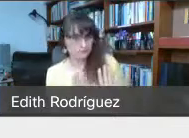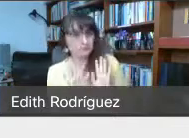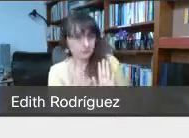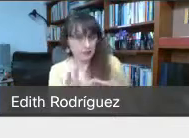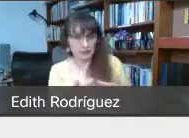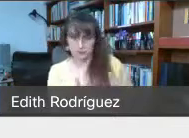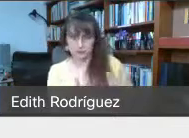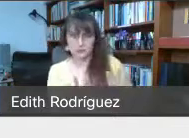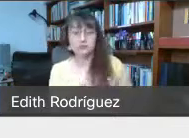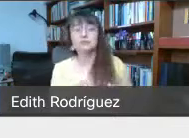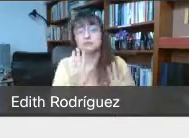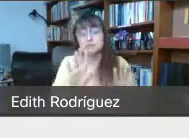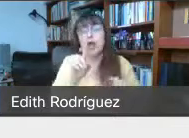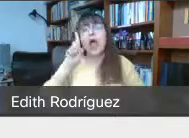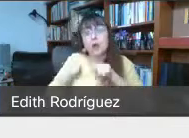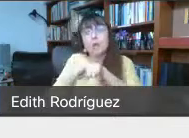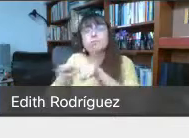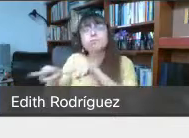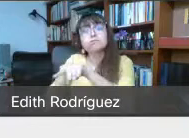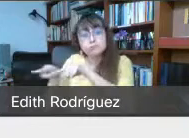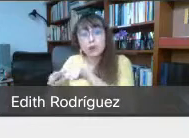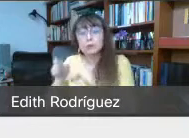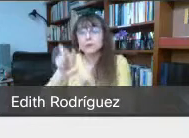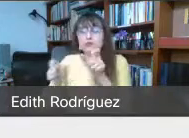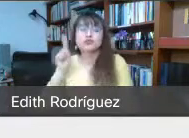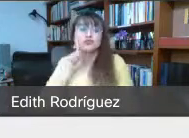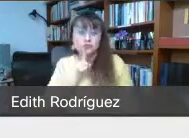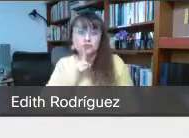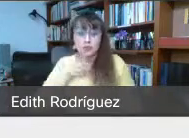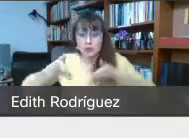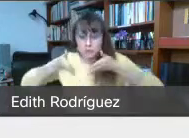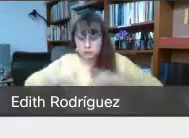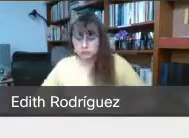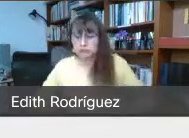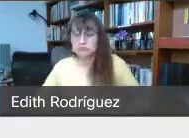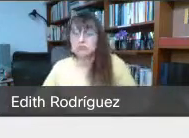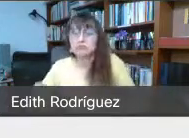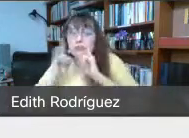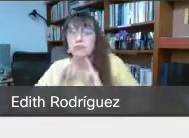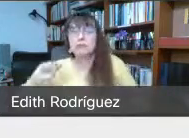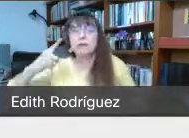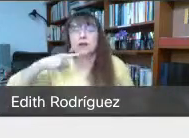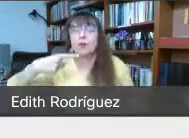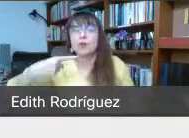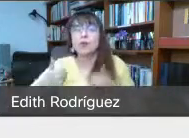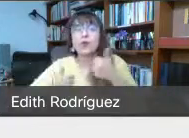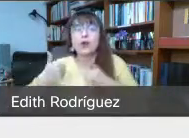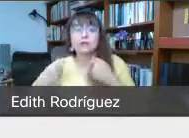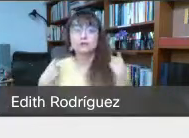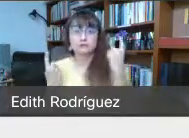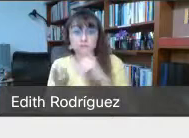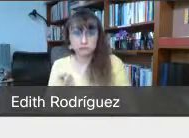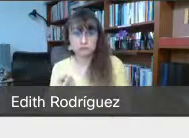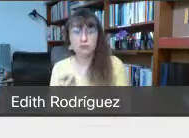y la segunda es el español, esa claridad la tenemos que tener para empezar a hablar. Es importante ver que